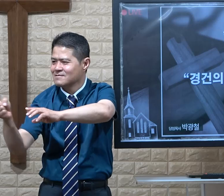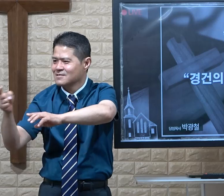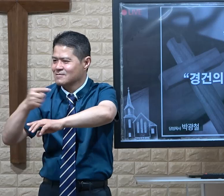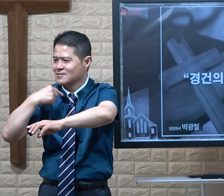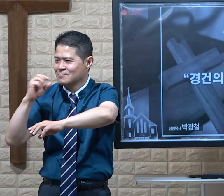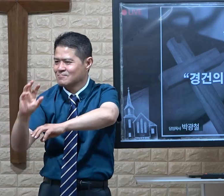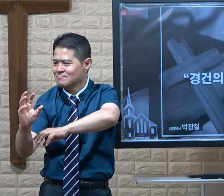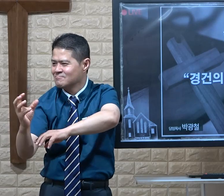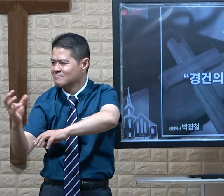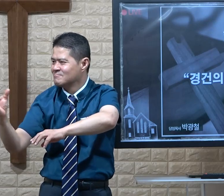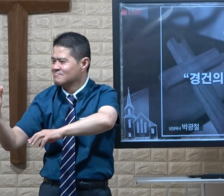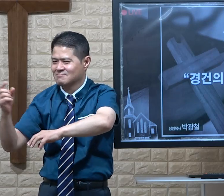무마시키면서